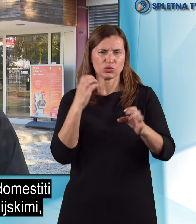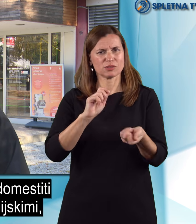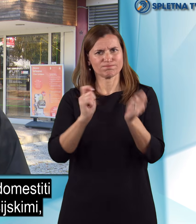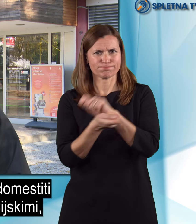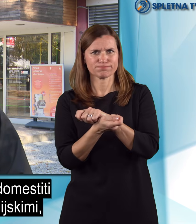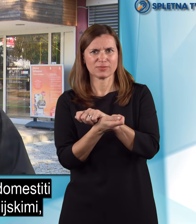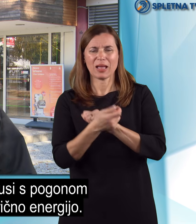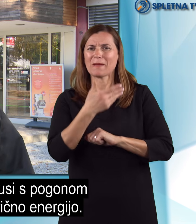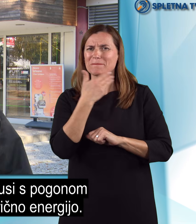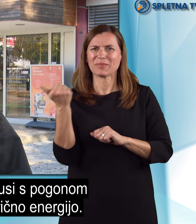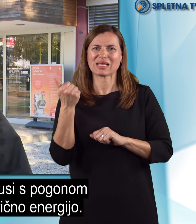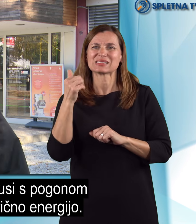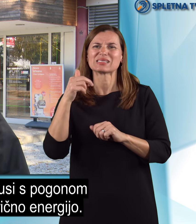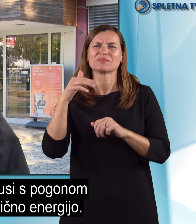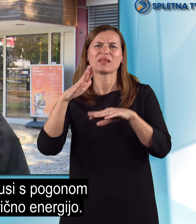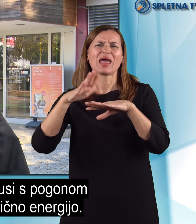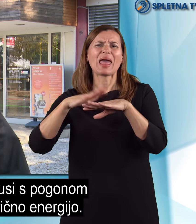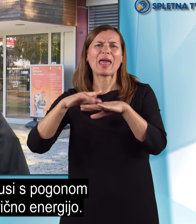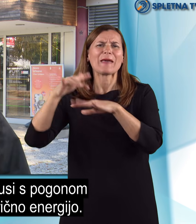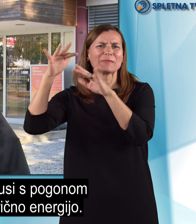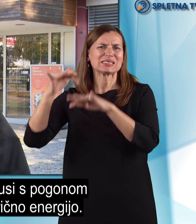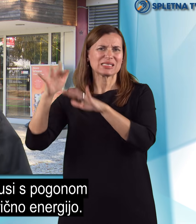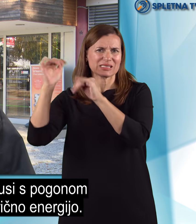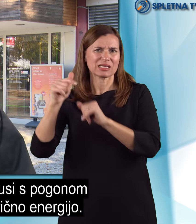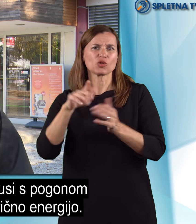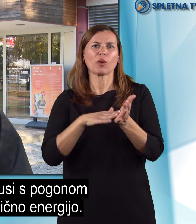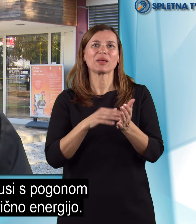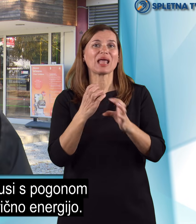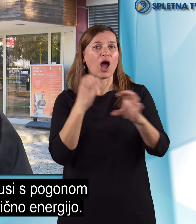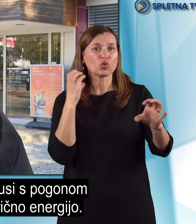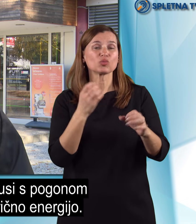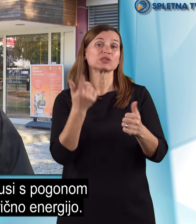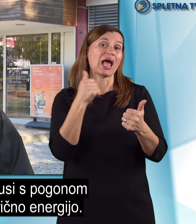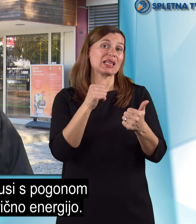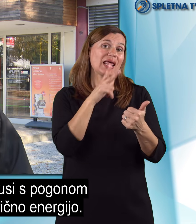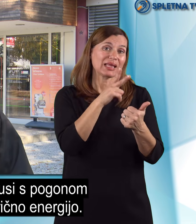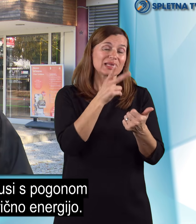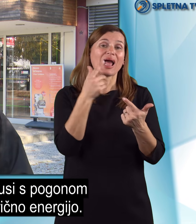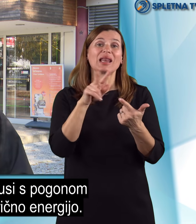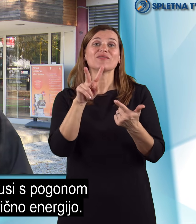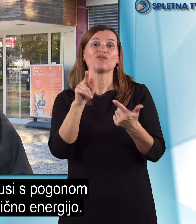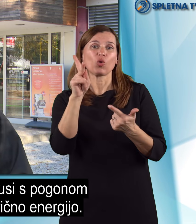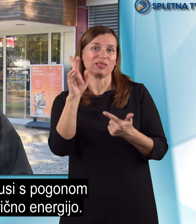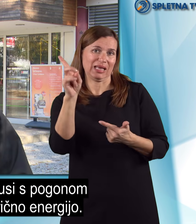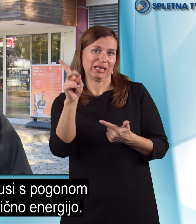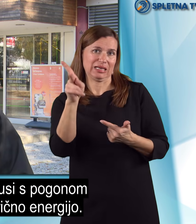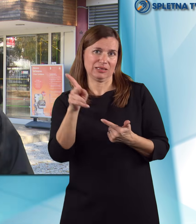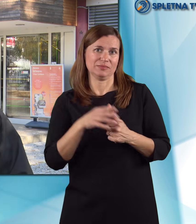nadomestiti z brezemisijskimi, to pomeni z avtobusi s pogonom na vodik ali električno energijo.